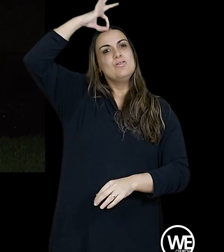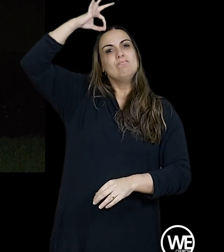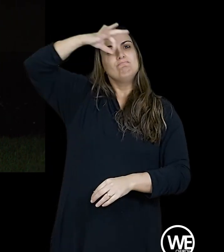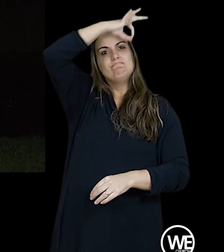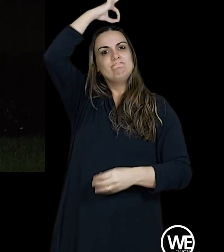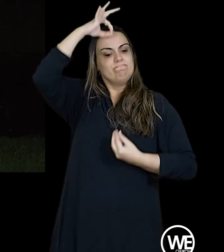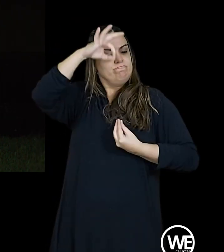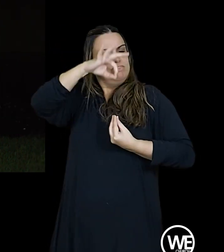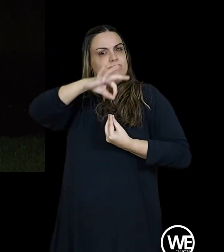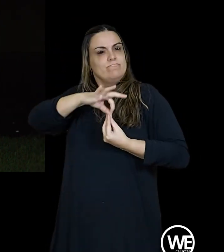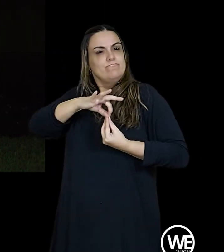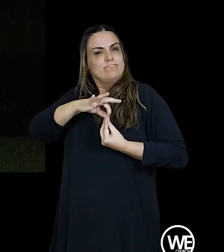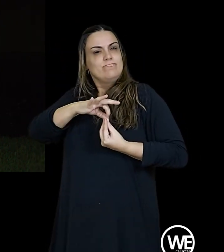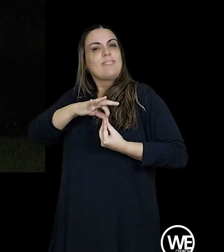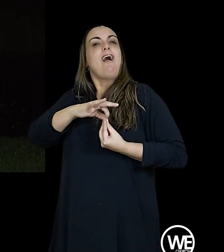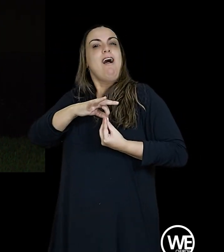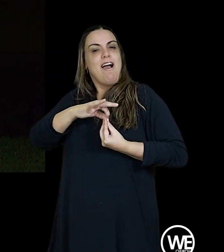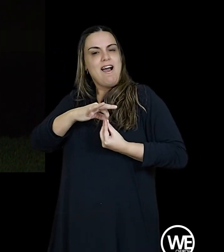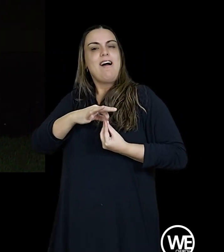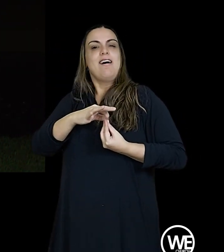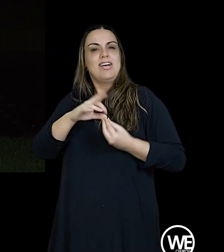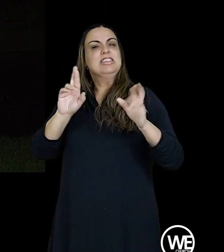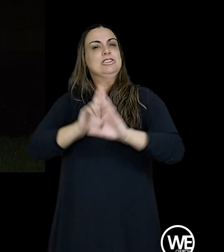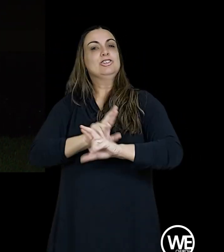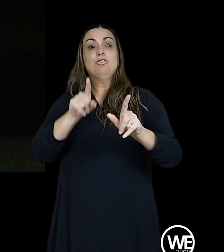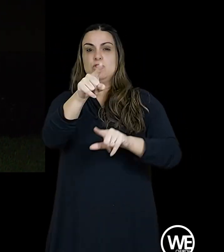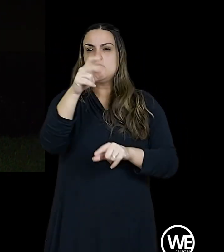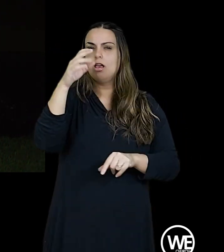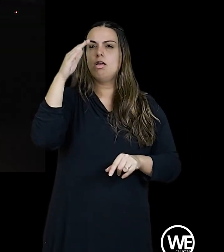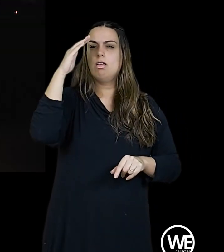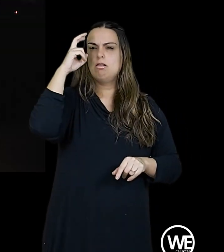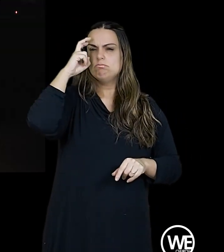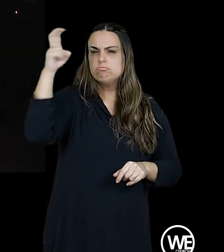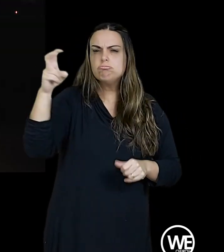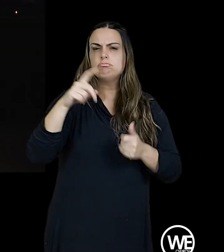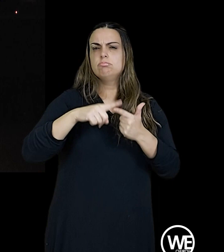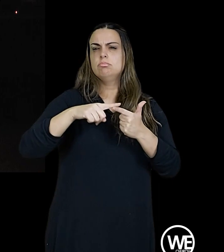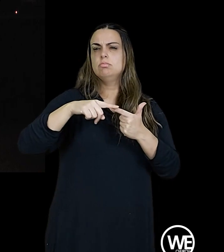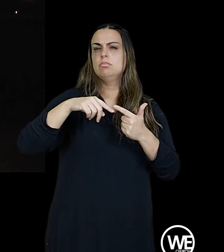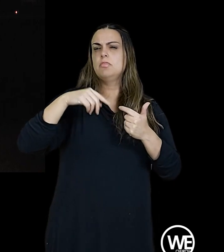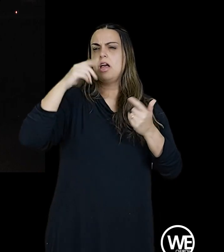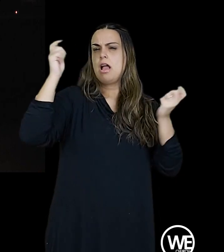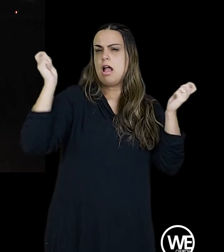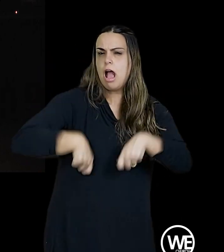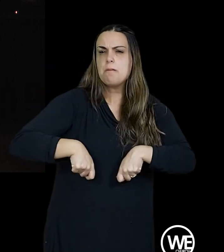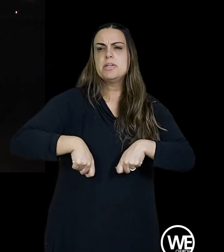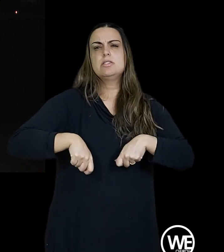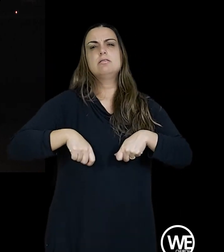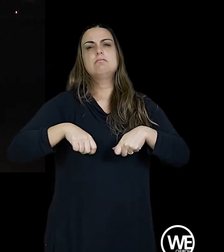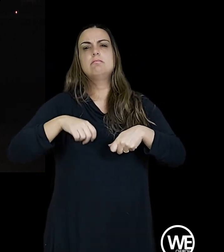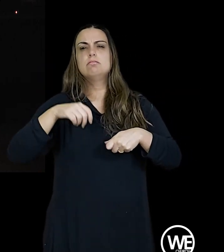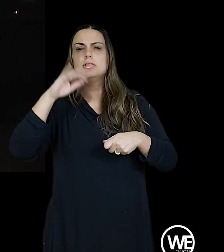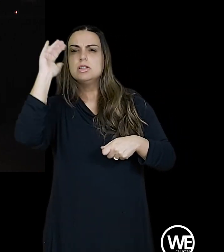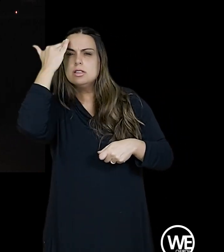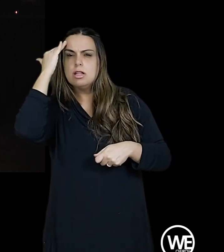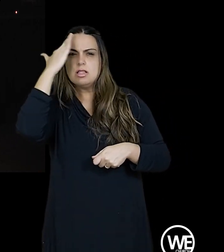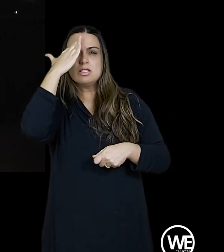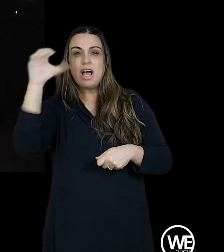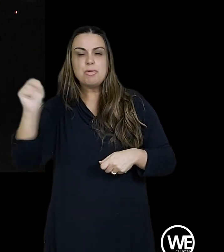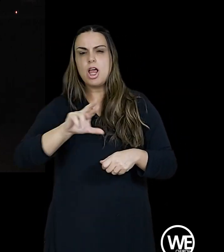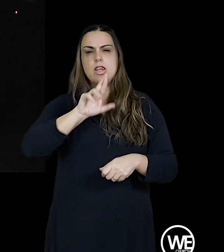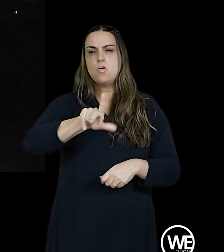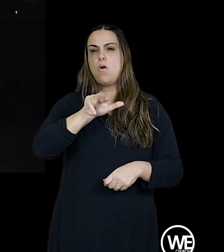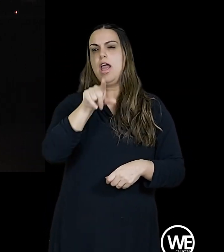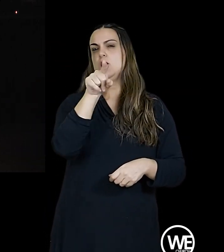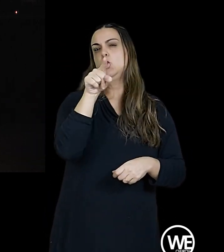nossa vida. Se você tem entendimento, se você tem uma inteligência, se você tem competência, capacidade, discernimento, não tem a ver